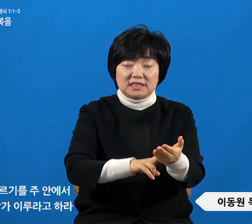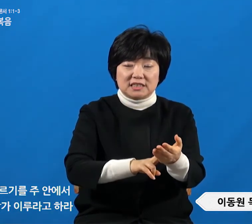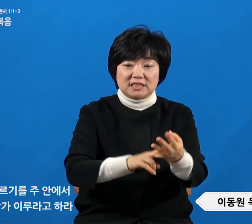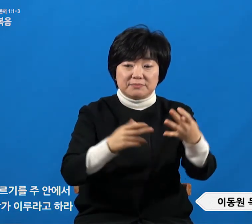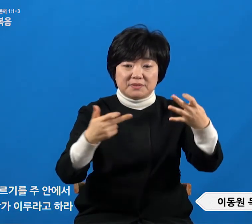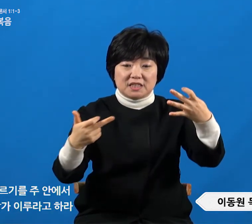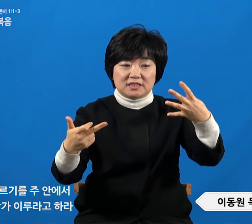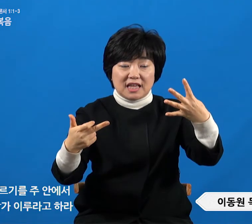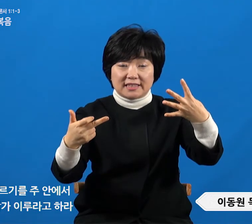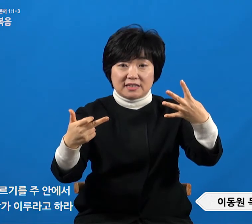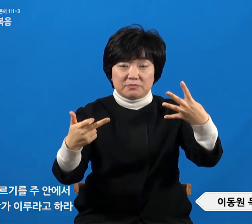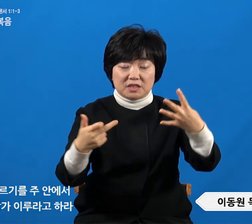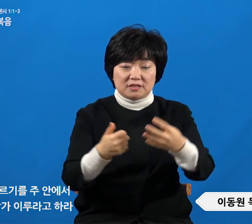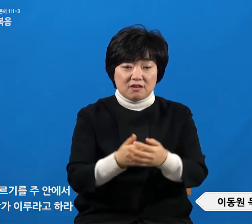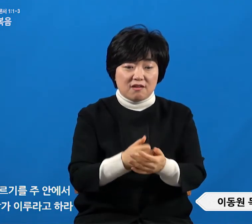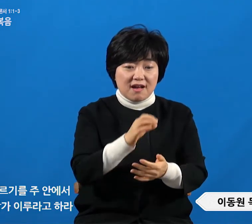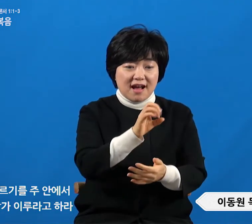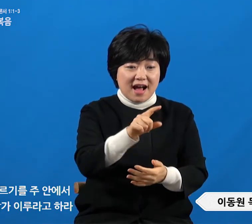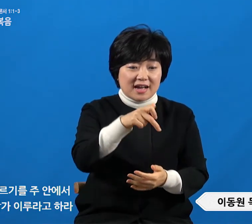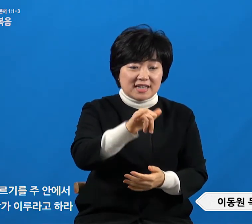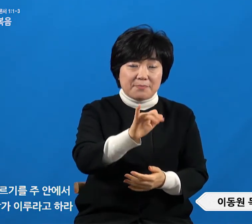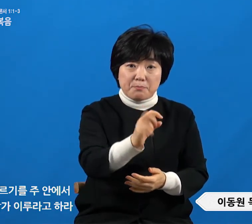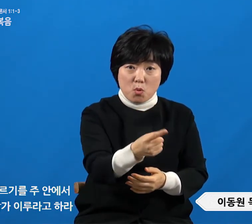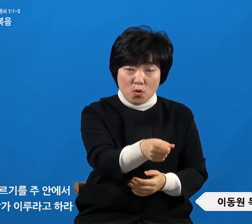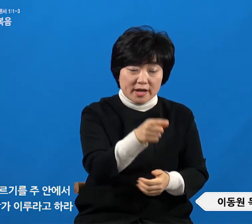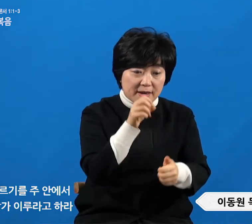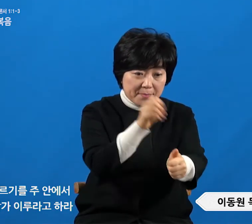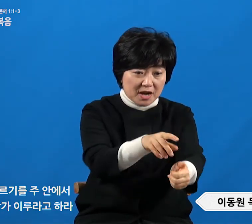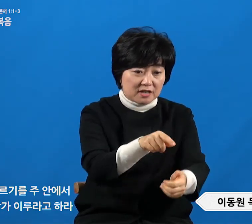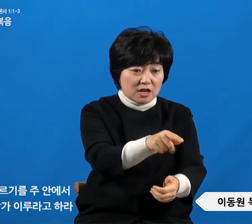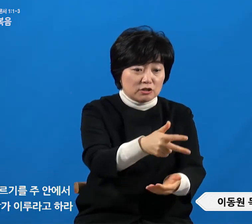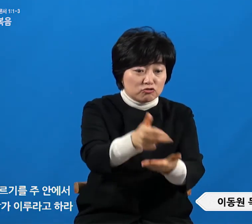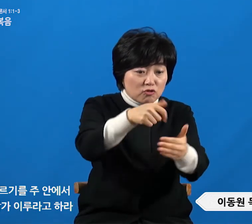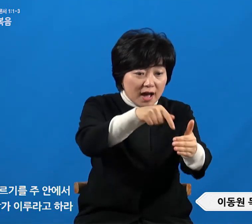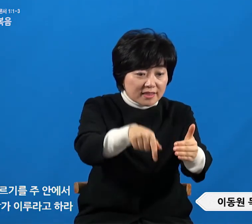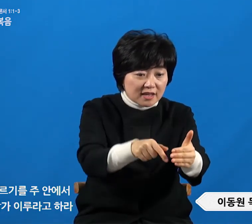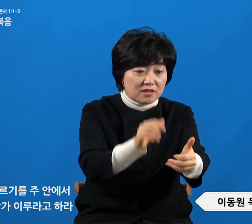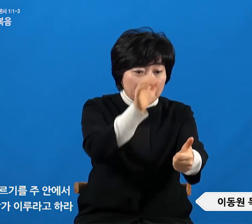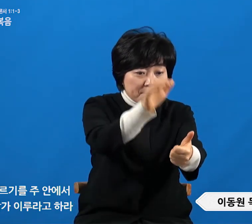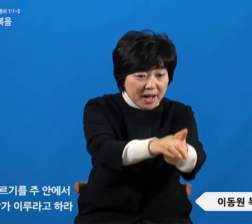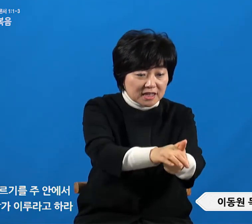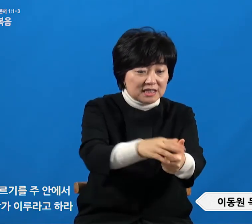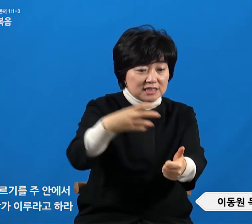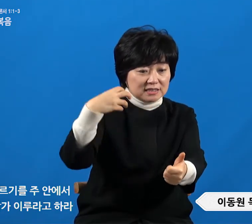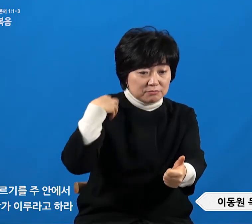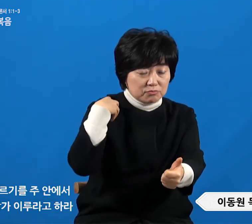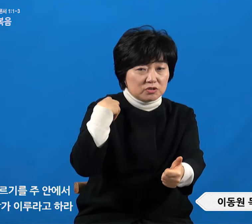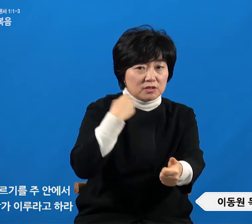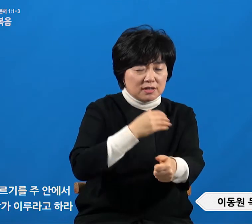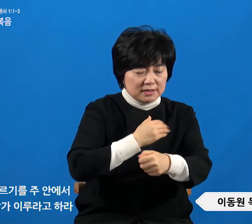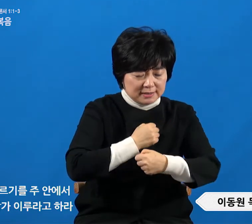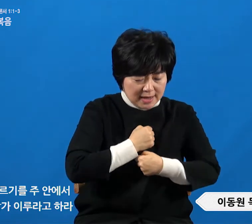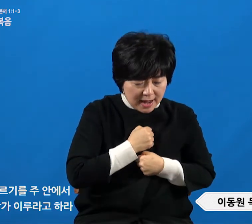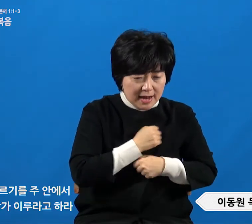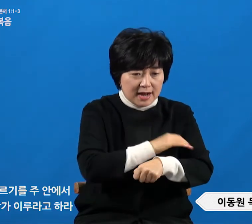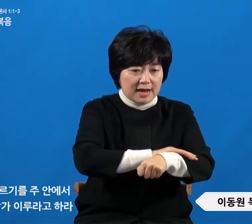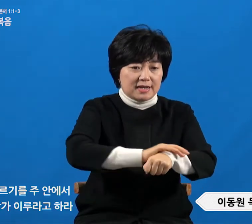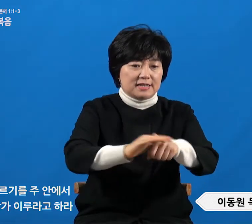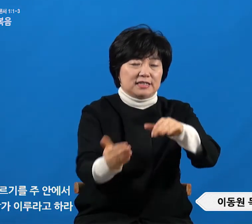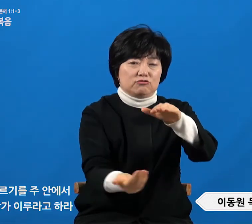4장 17절 시작. 아키포에게 이르기를 주 안에서 받은 직분을 삼가 이루라고